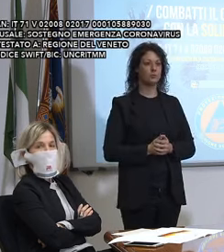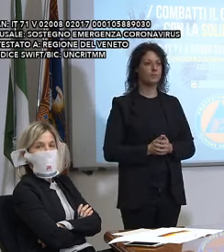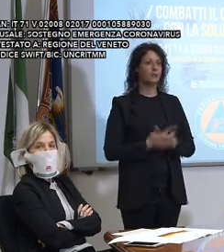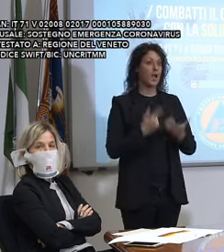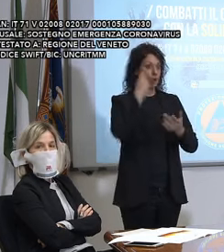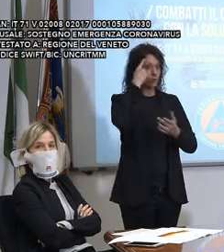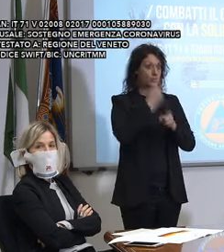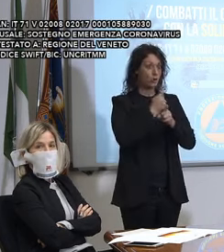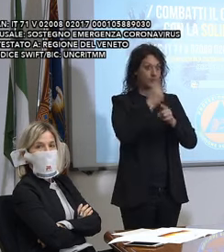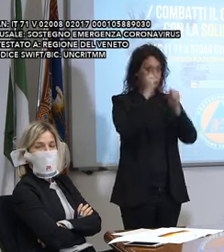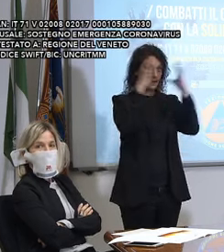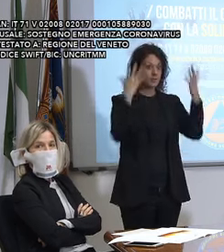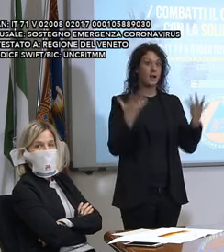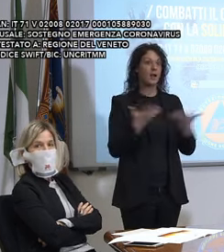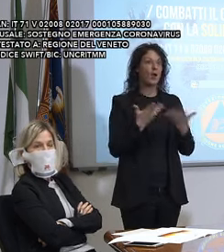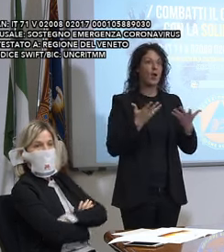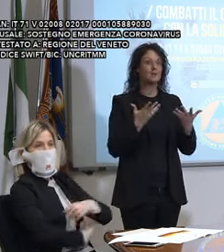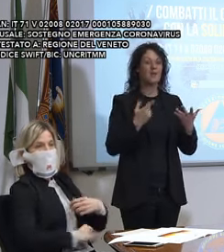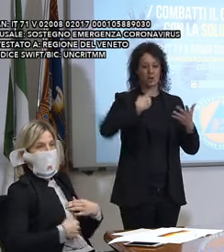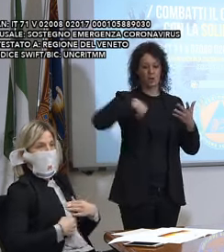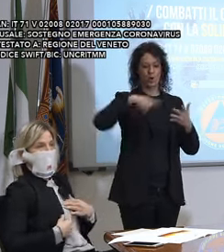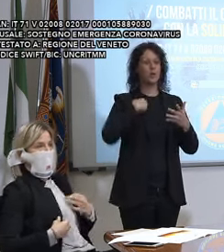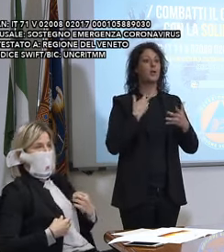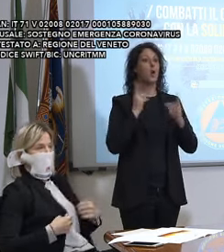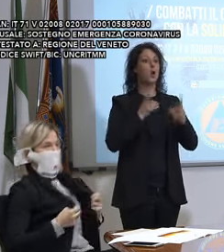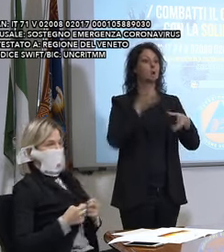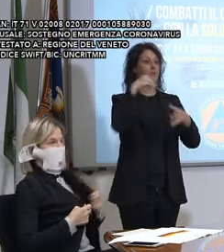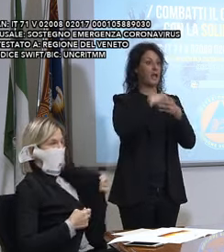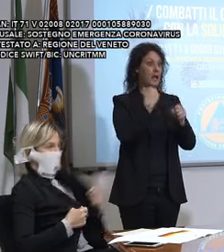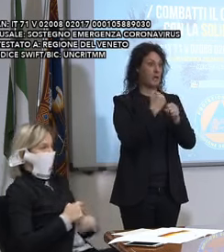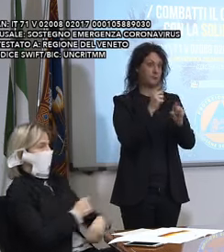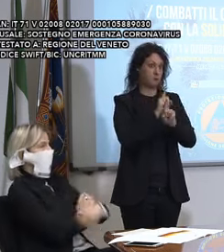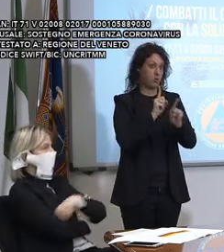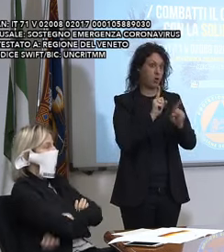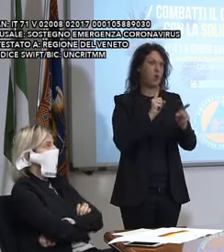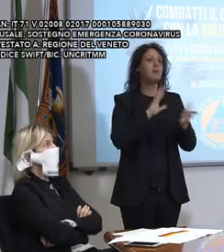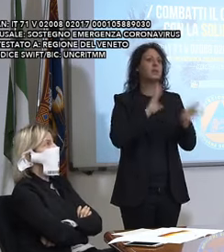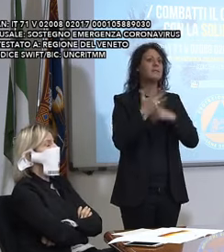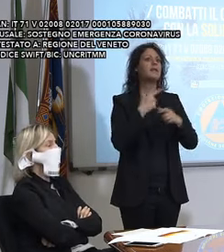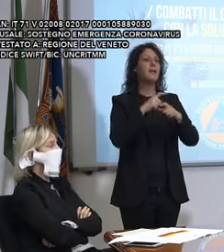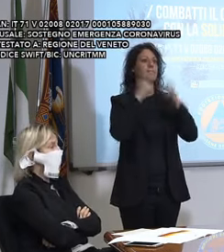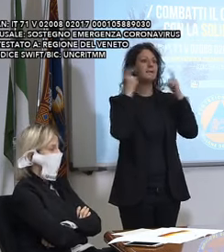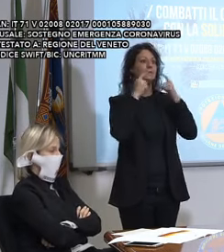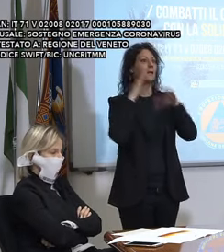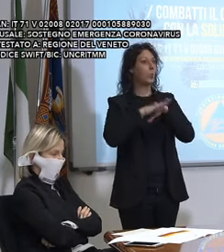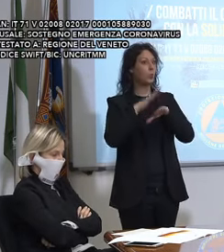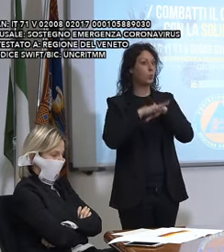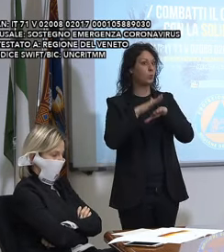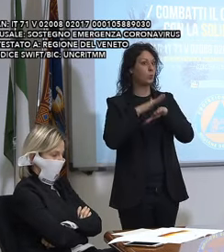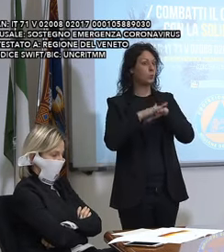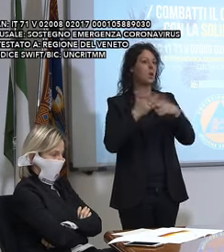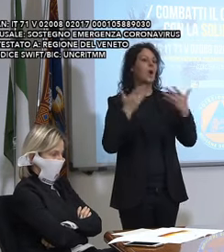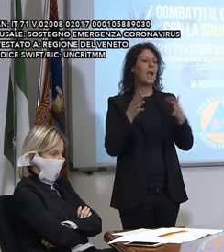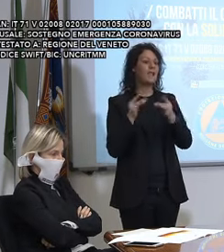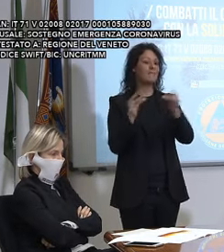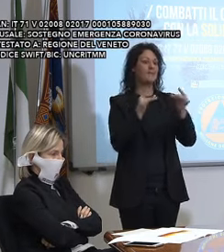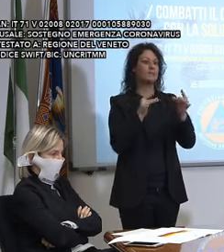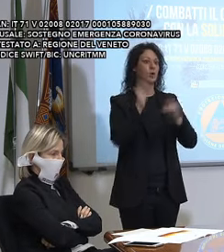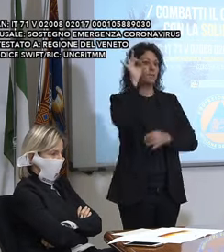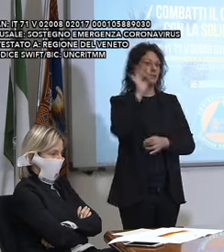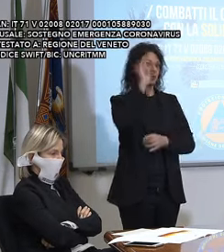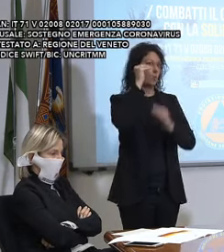porto la mascherina in un contesto non ospedaliero, immagino che la possibilità di infezione sia di gran lunga sotto